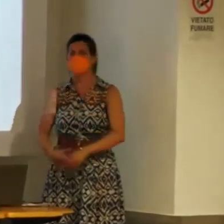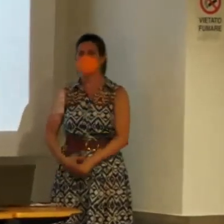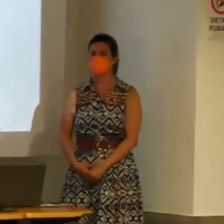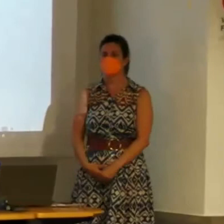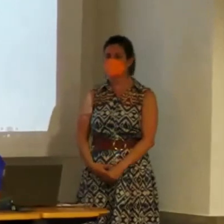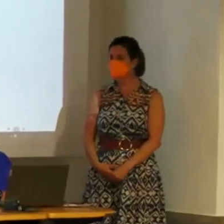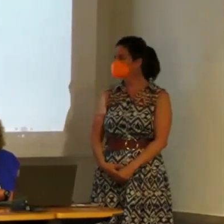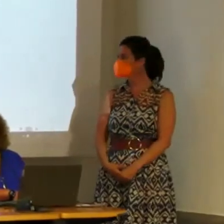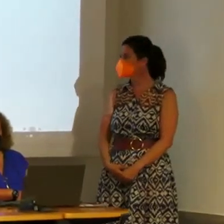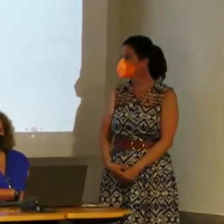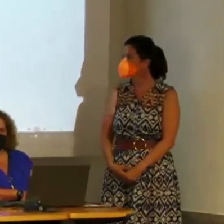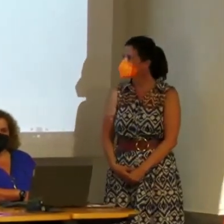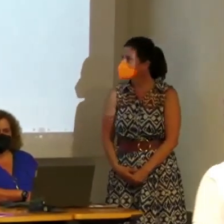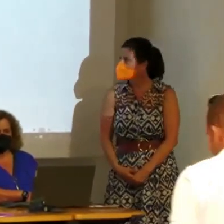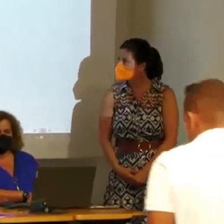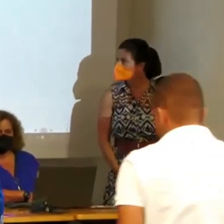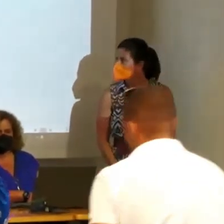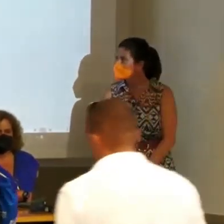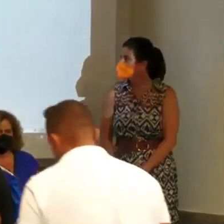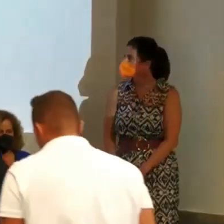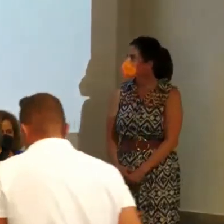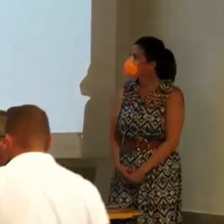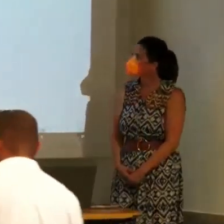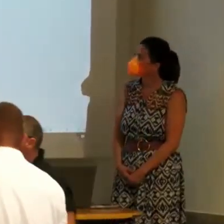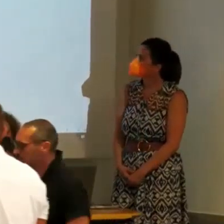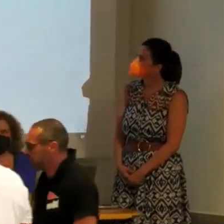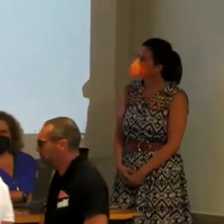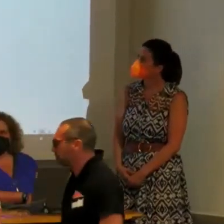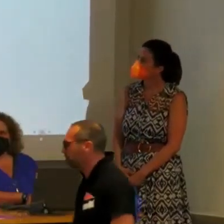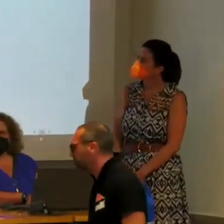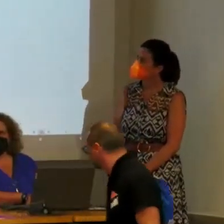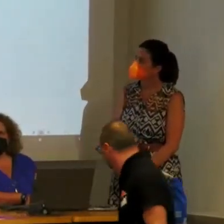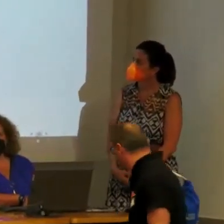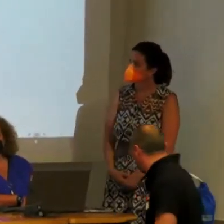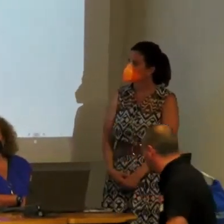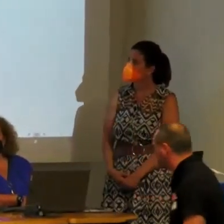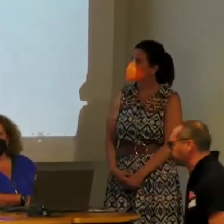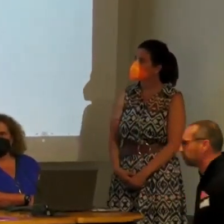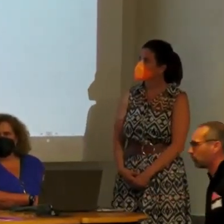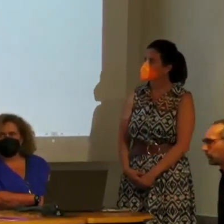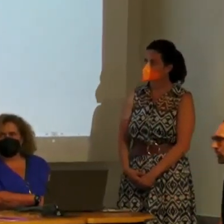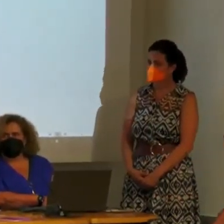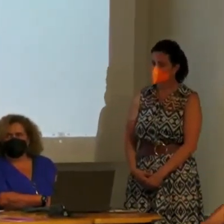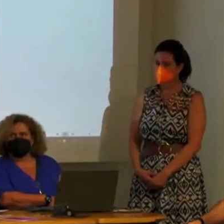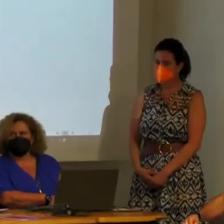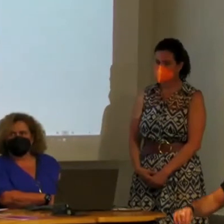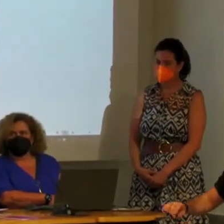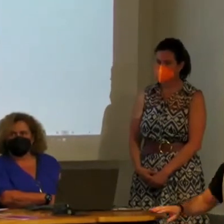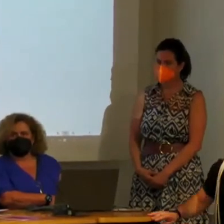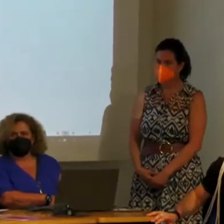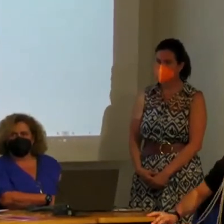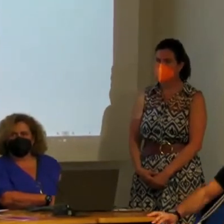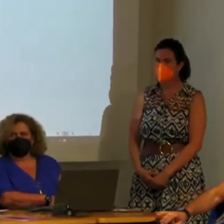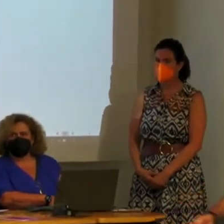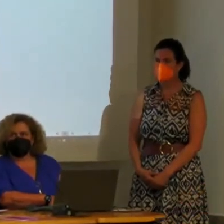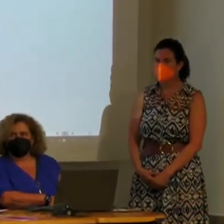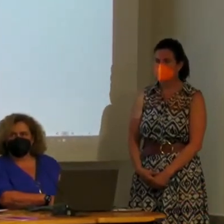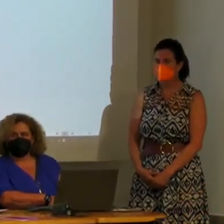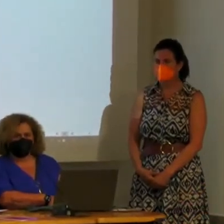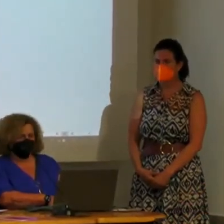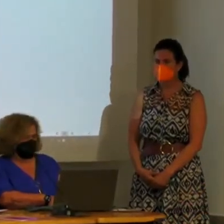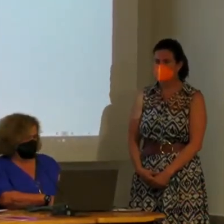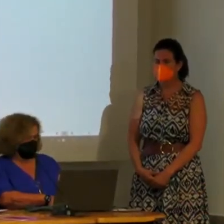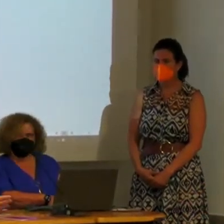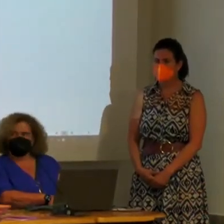A Allora, buongiorno a tutti, io vorrei riformulare la